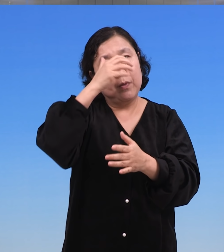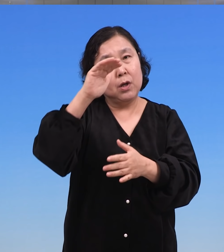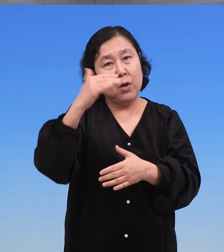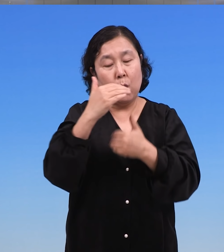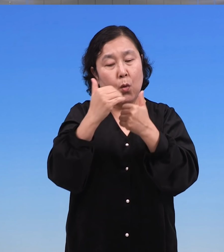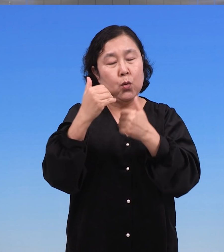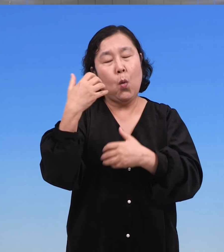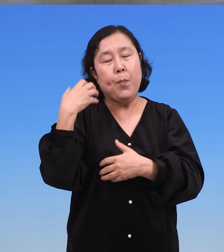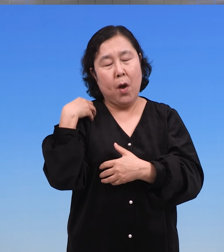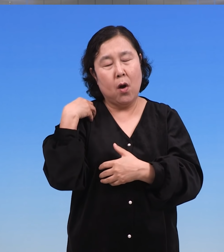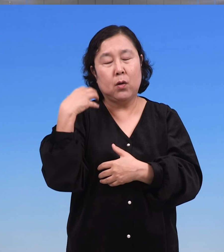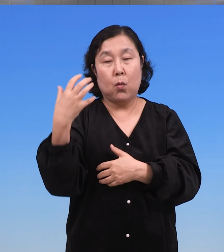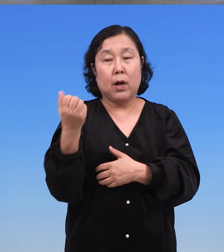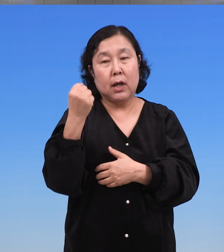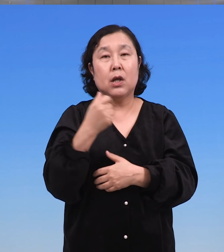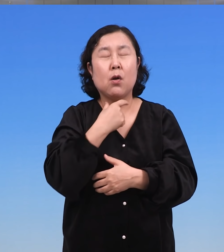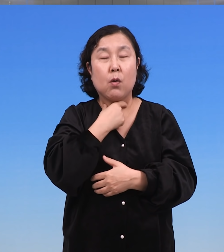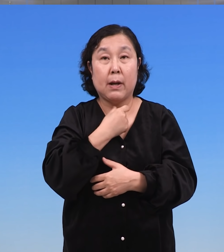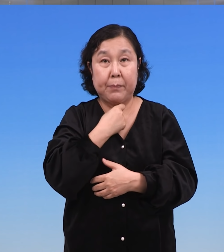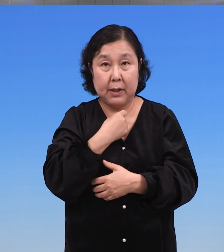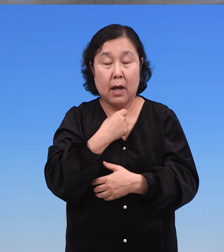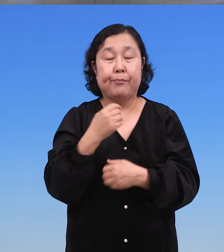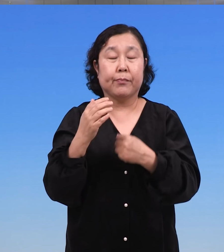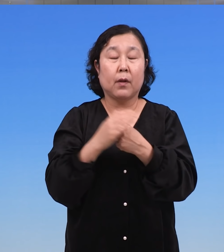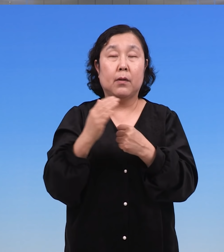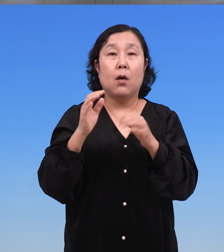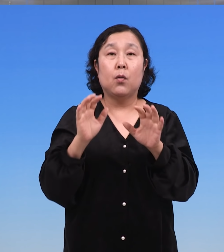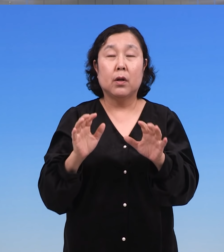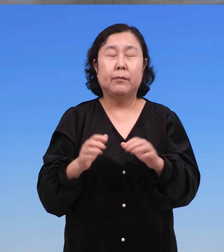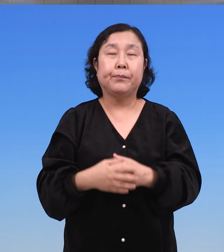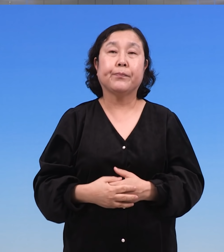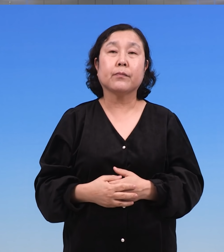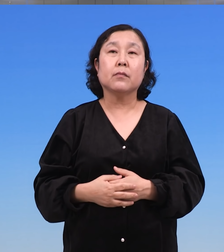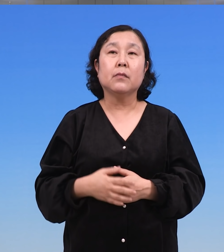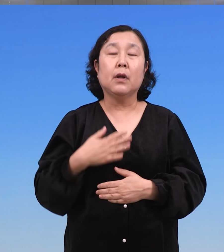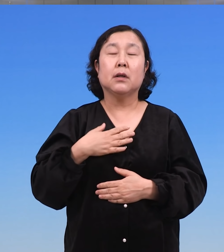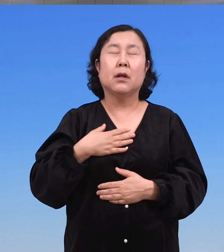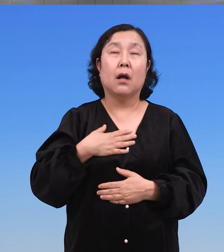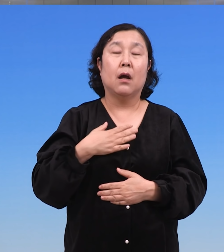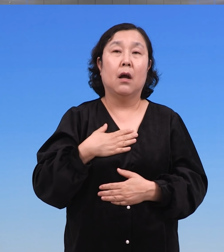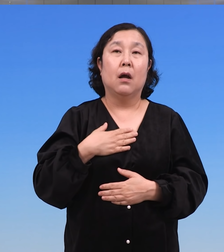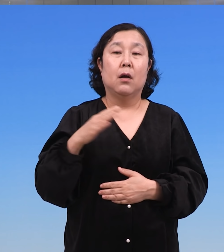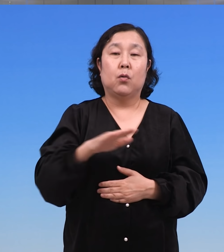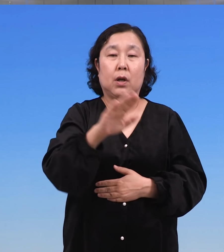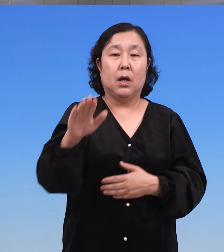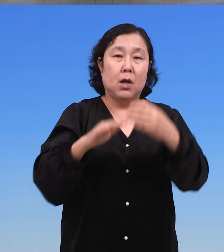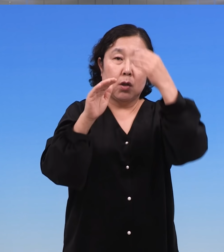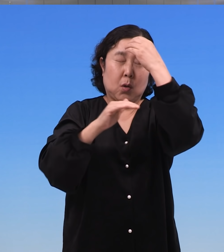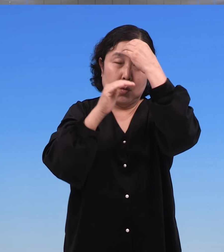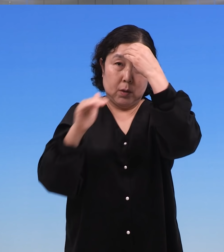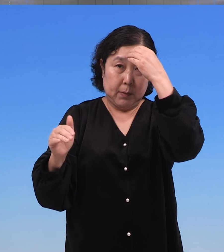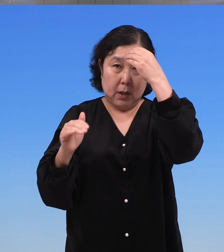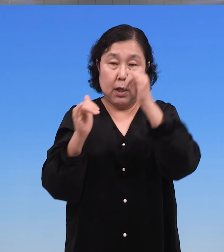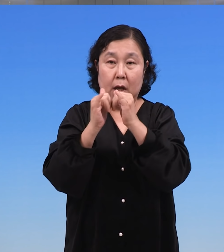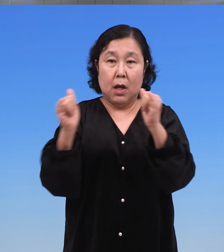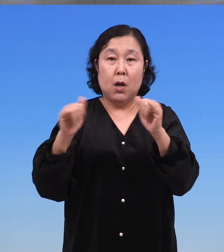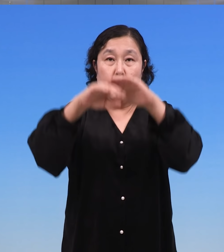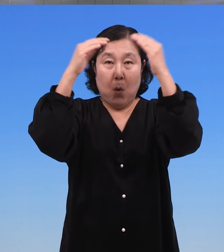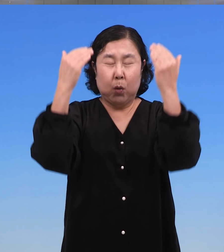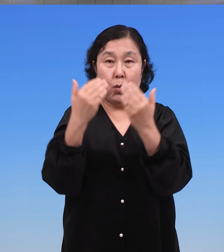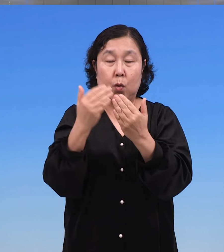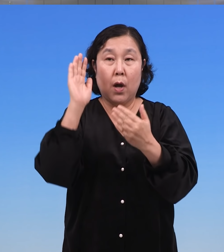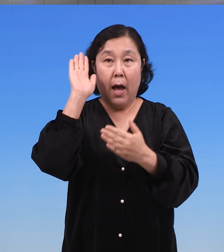이것이 진행됐으면 좋겠다는 마음입니다. 그런 점에서 이제 저나 우리 성도님들 모두가 다